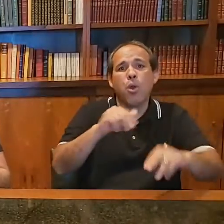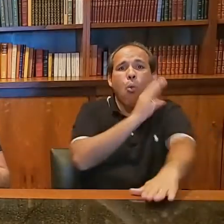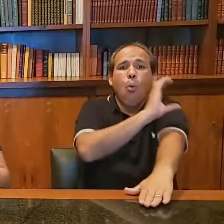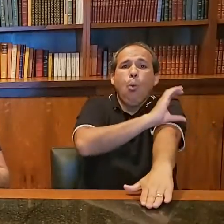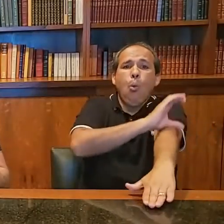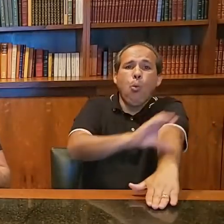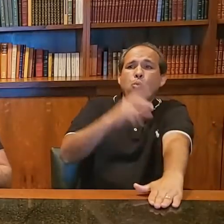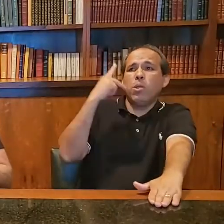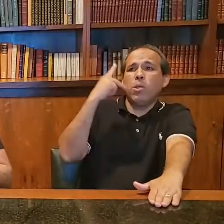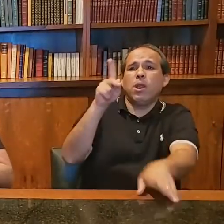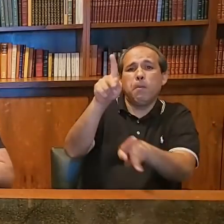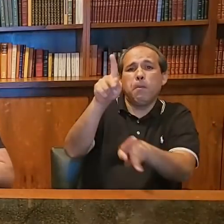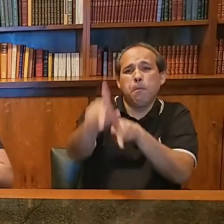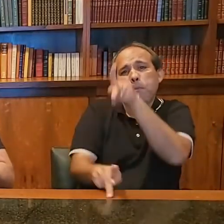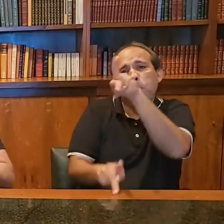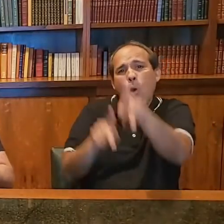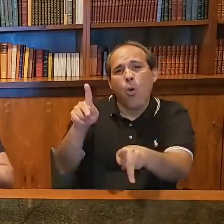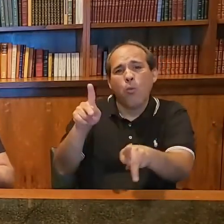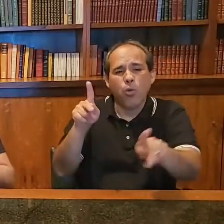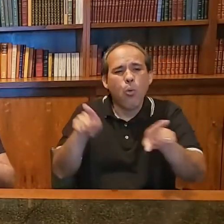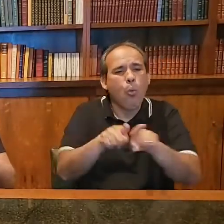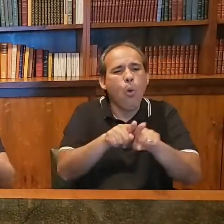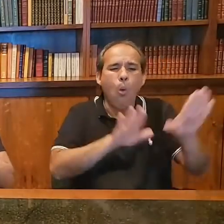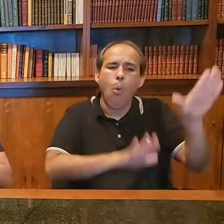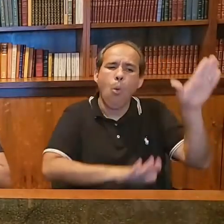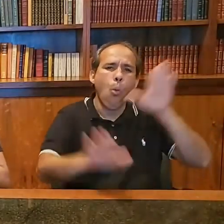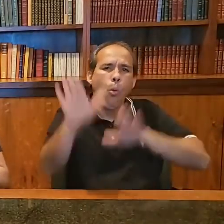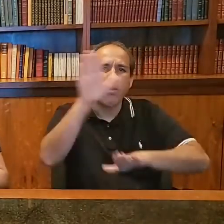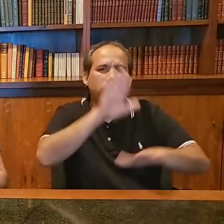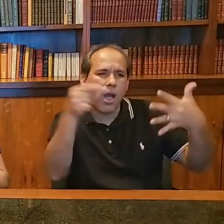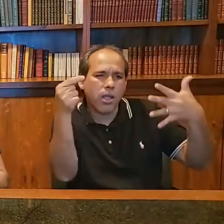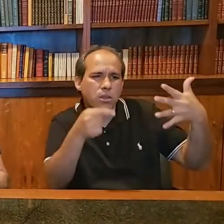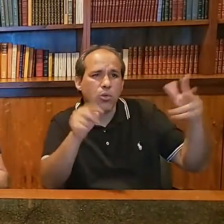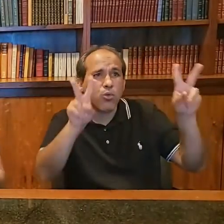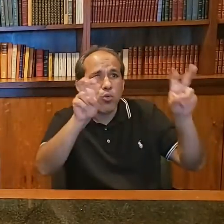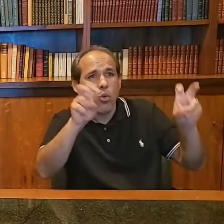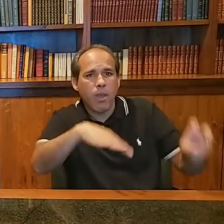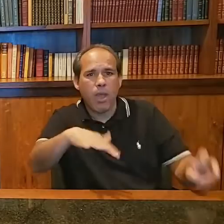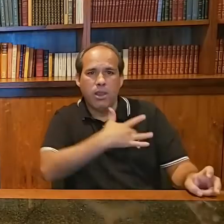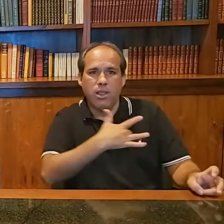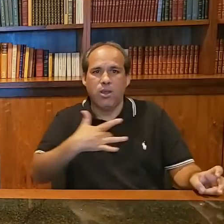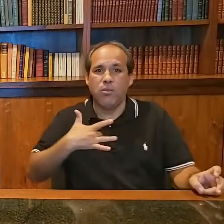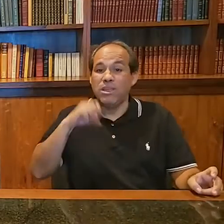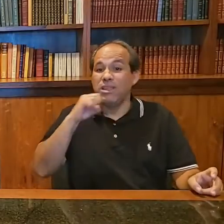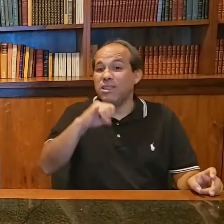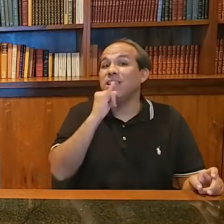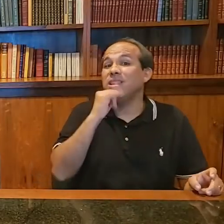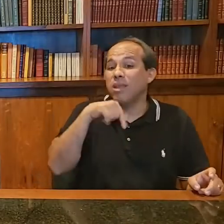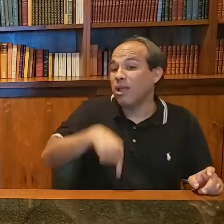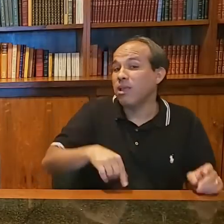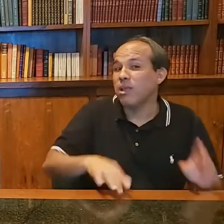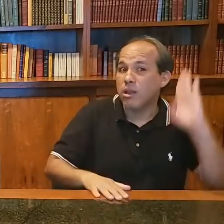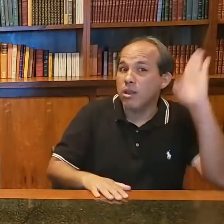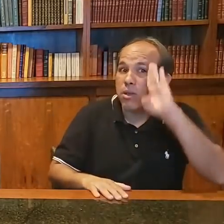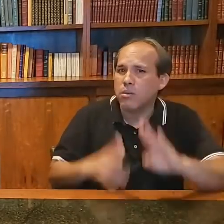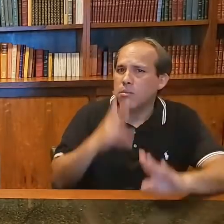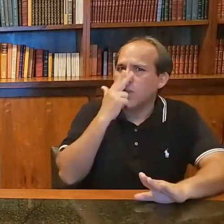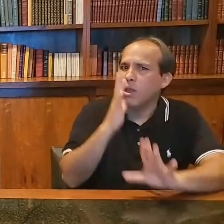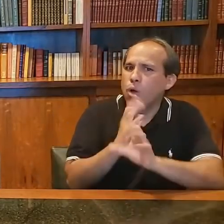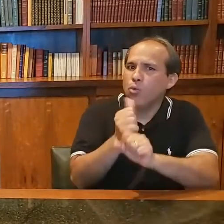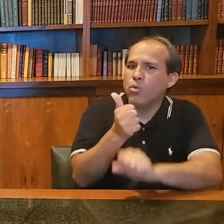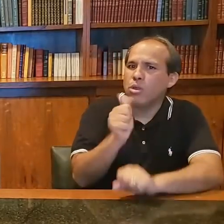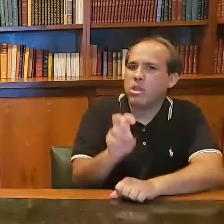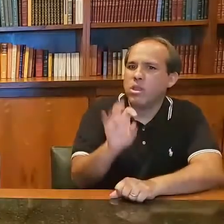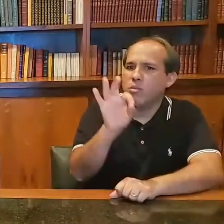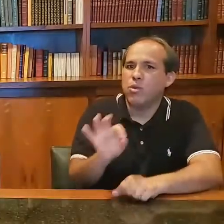daquele povo, né? É ter precauções em questões como essa. Quando alguém no Brasil, que a gente estima que 15% não vai